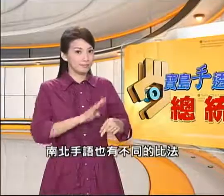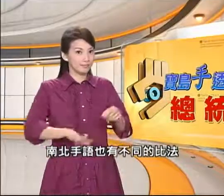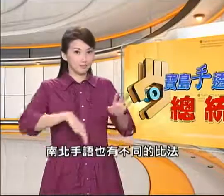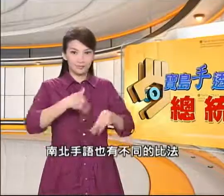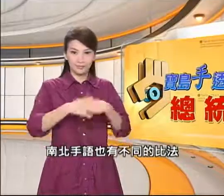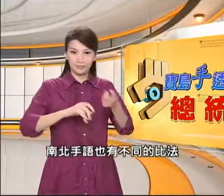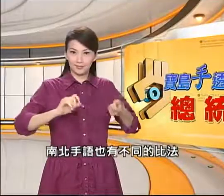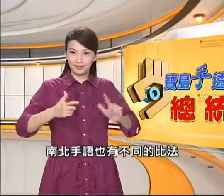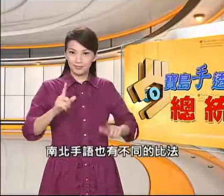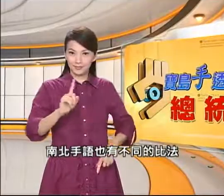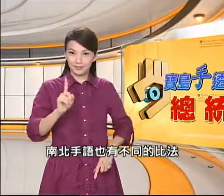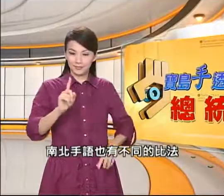哦。